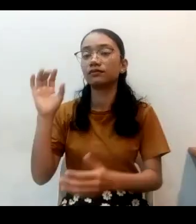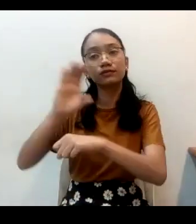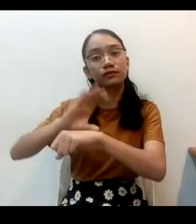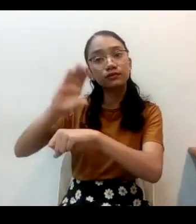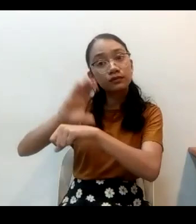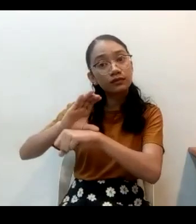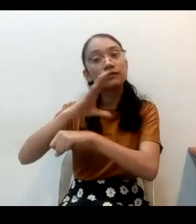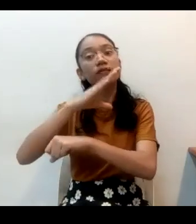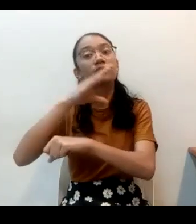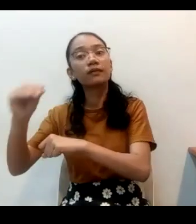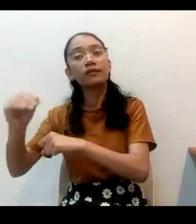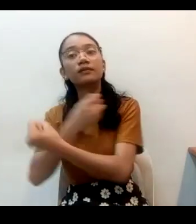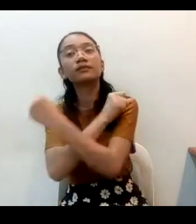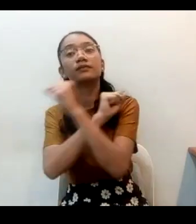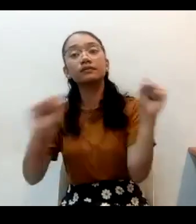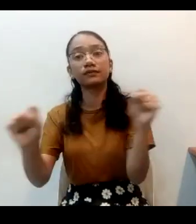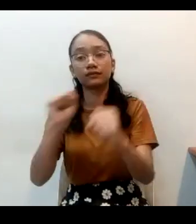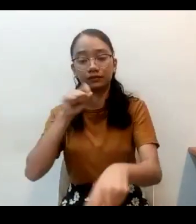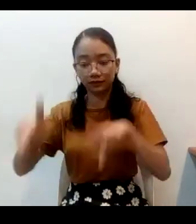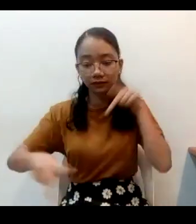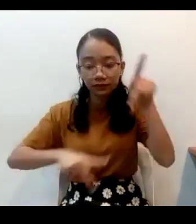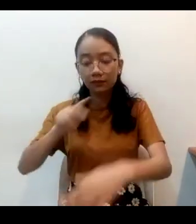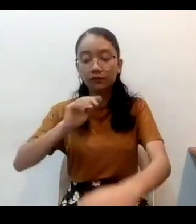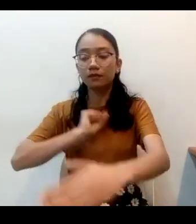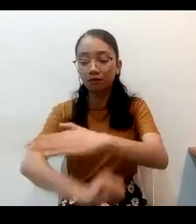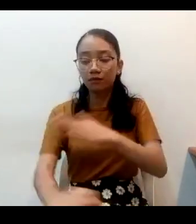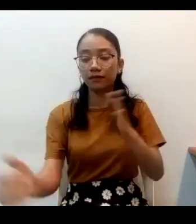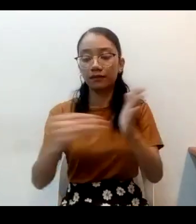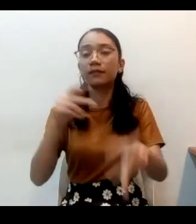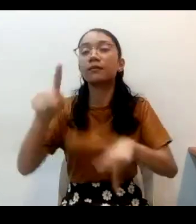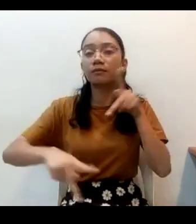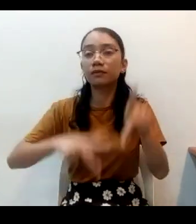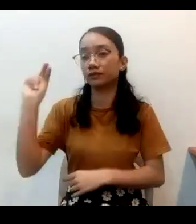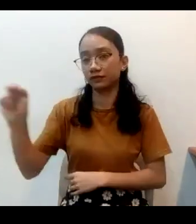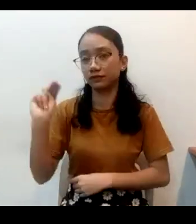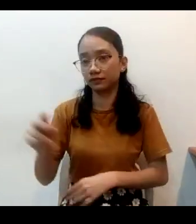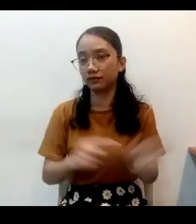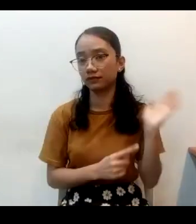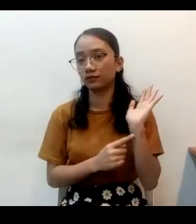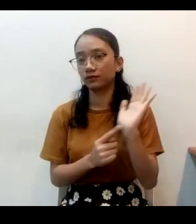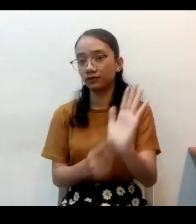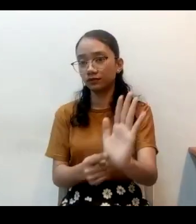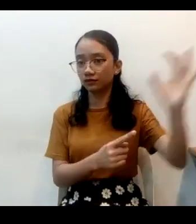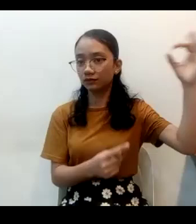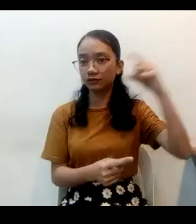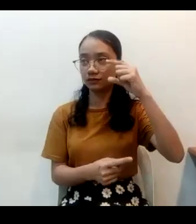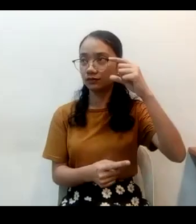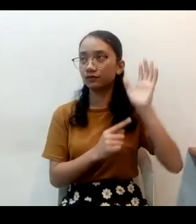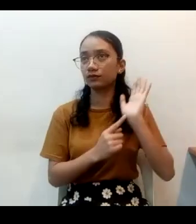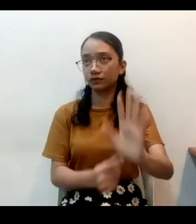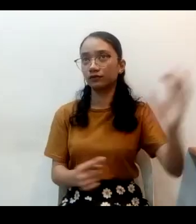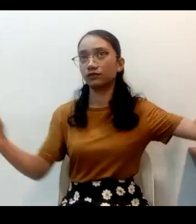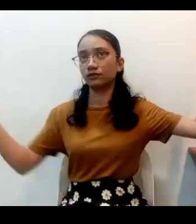light in the darkness. Kaya yung church at yung mga ipinanganak na muling mga Kristiyano, sila po dapat yung magpakita ng liwanag dito